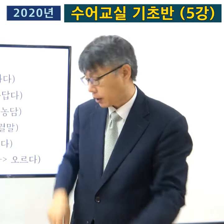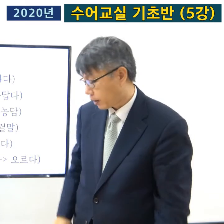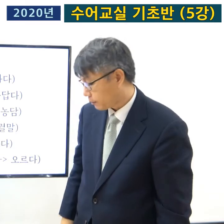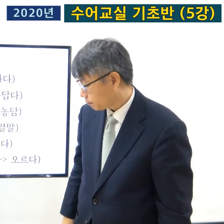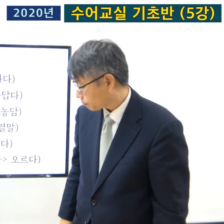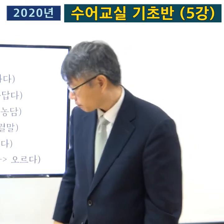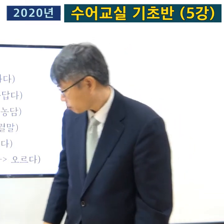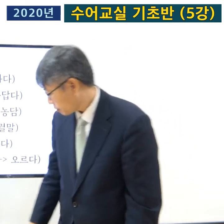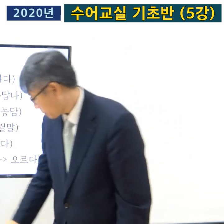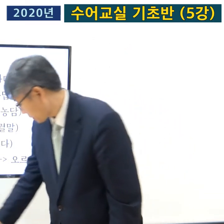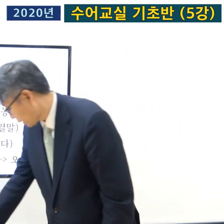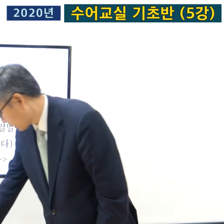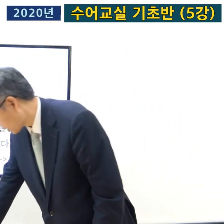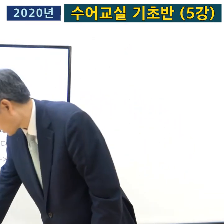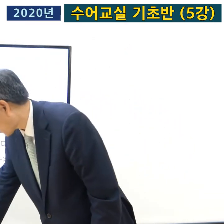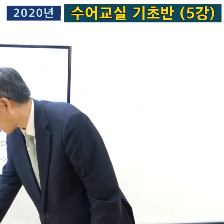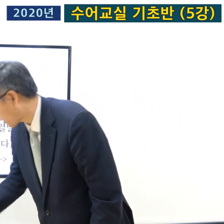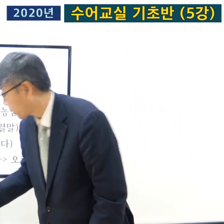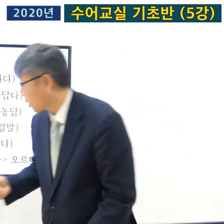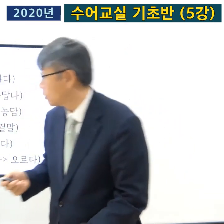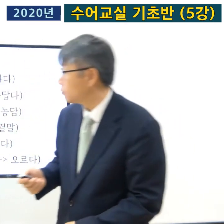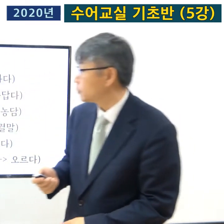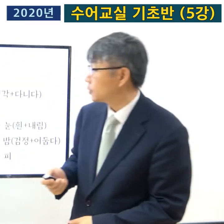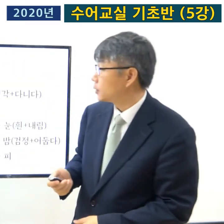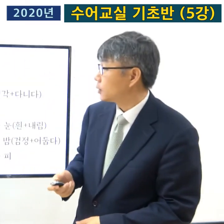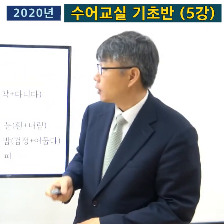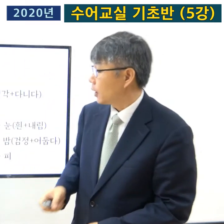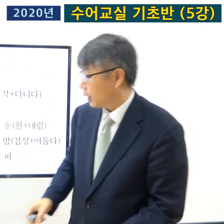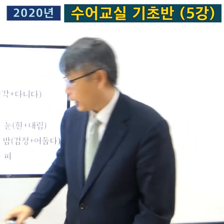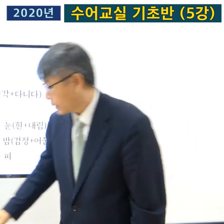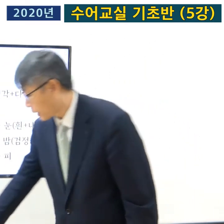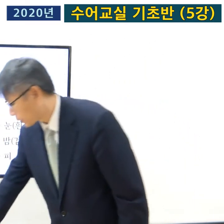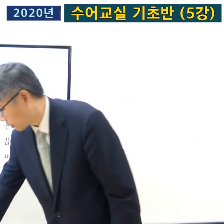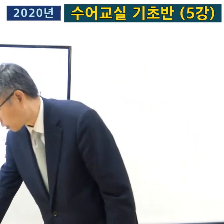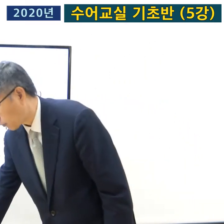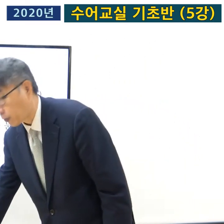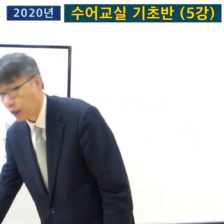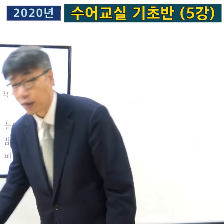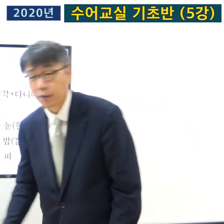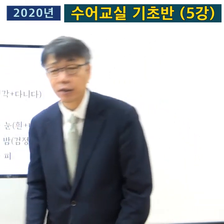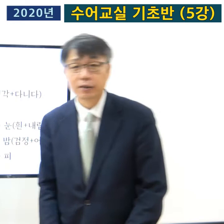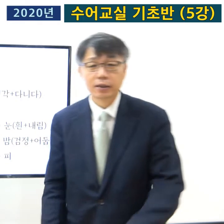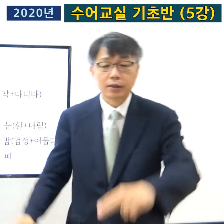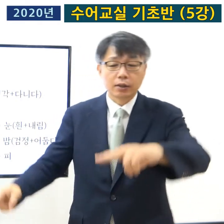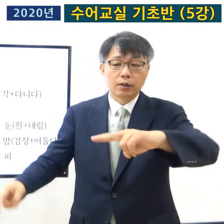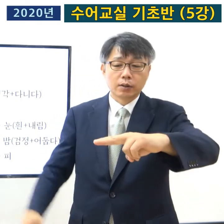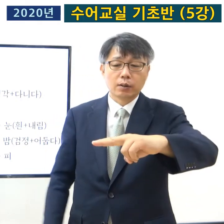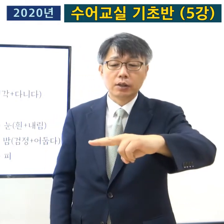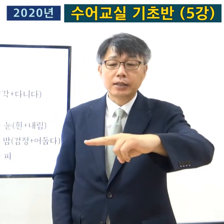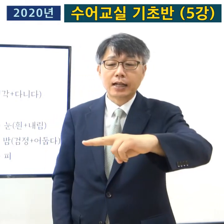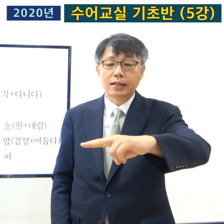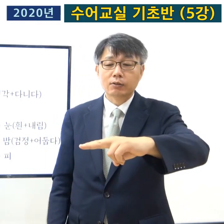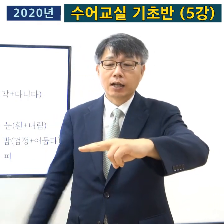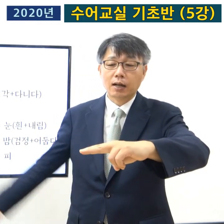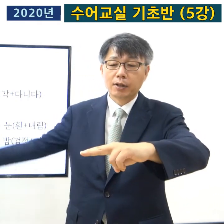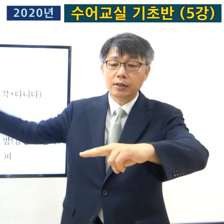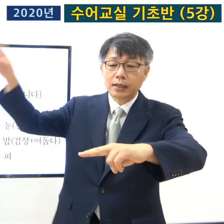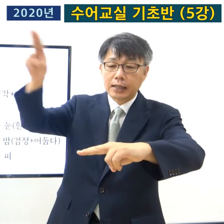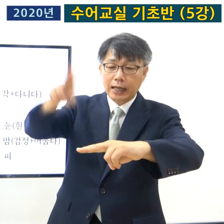이렇게. 자, 그 다음 앉다는 어떻게 표현하냐면 의자가 있다고 생각하면